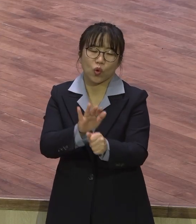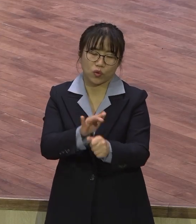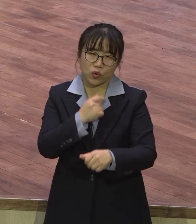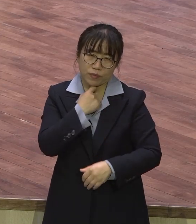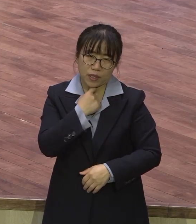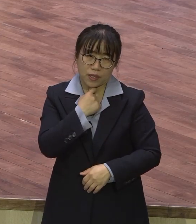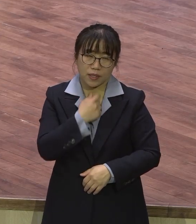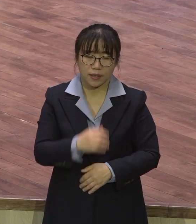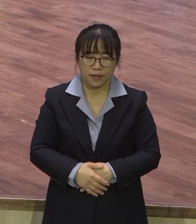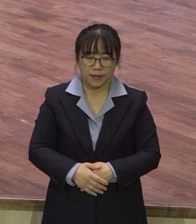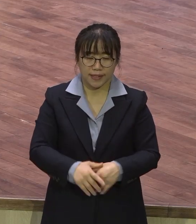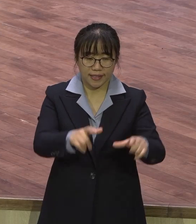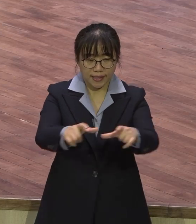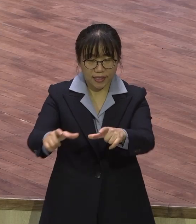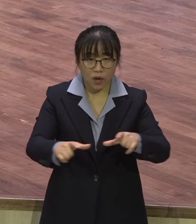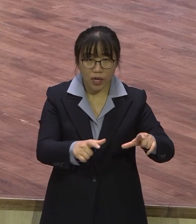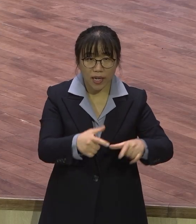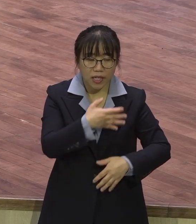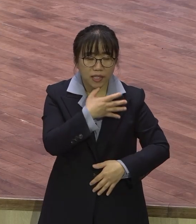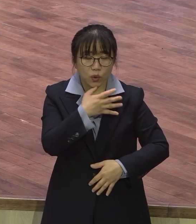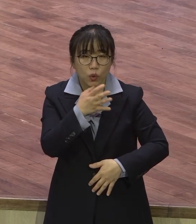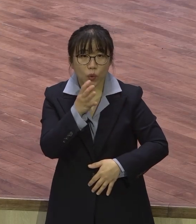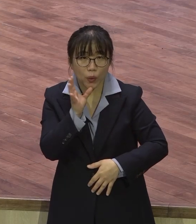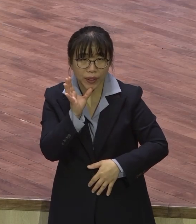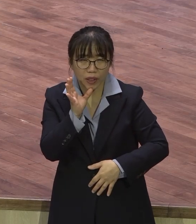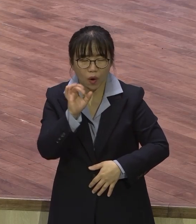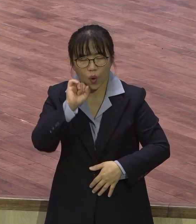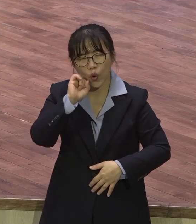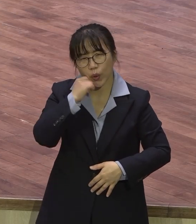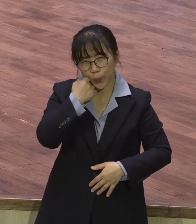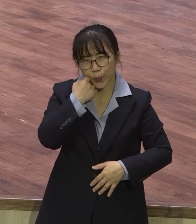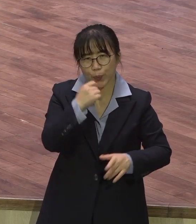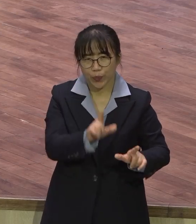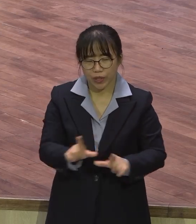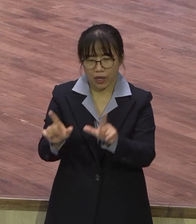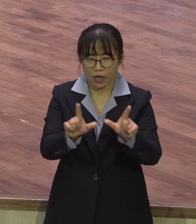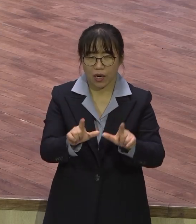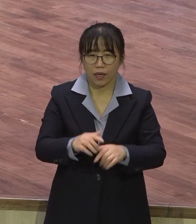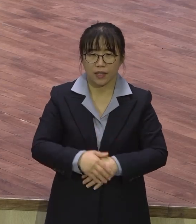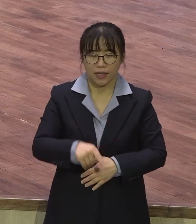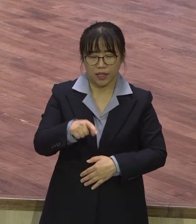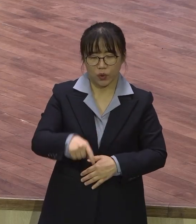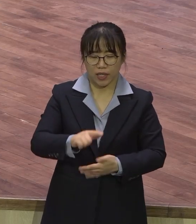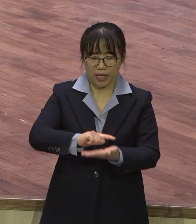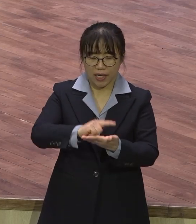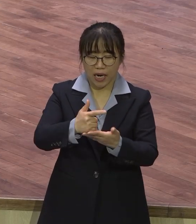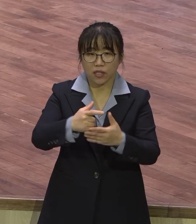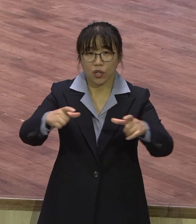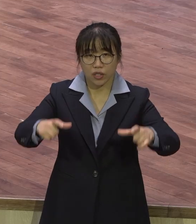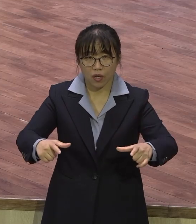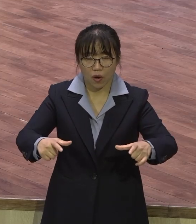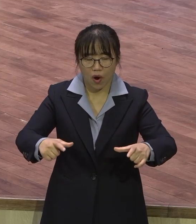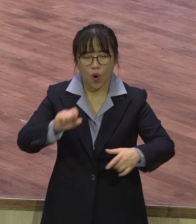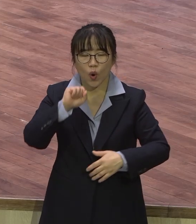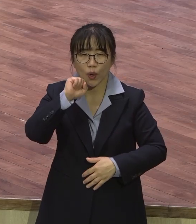시니어 지역에 시니어의 취약계층이 있습니다 우리 강서구 동촌돈 지역에 대체식